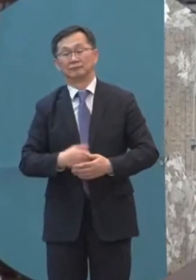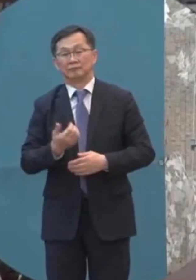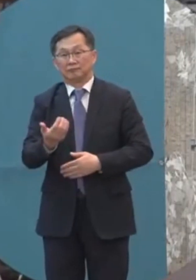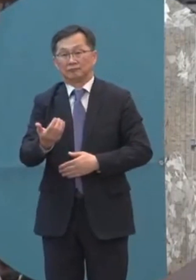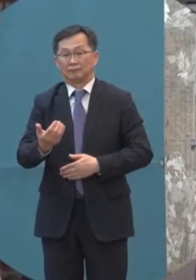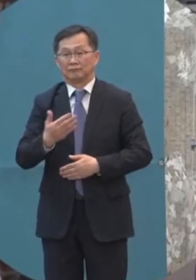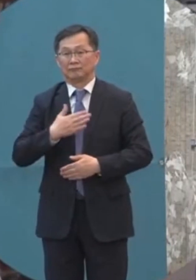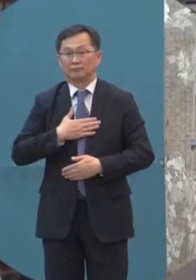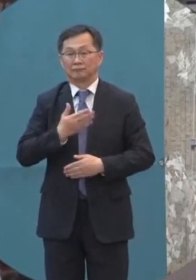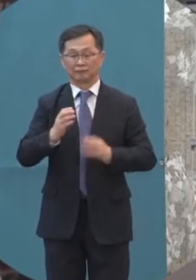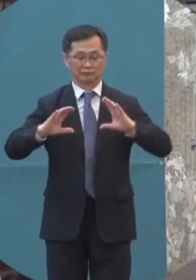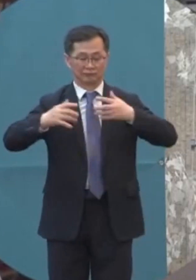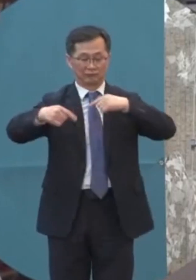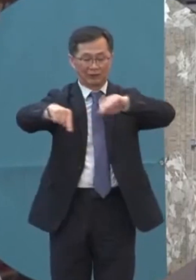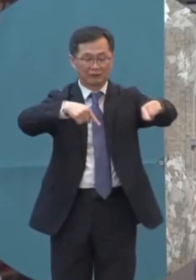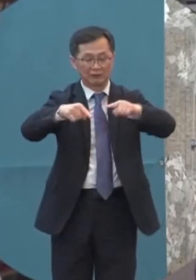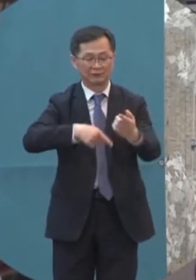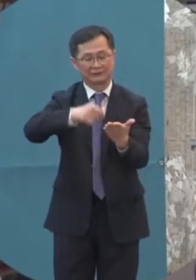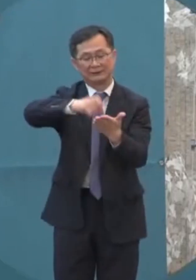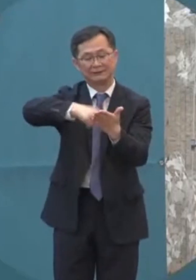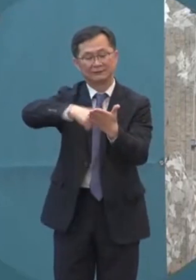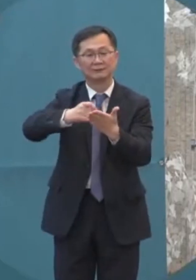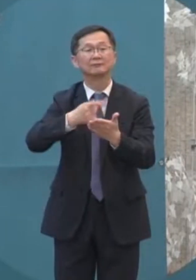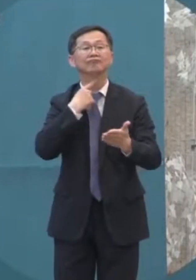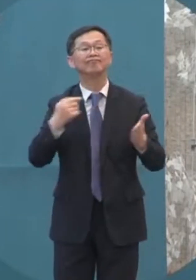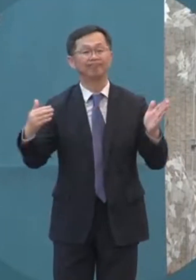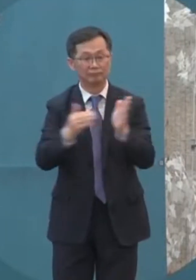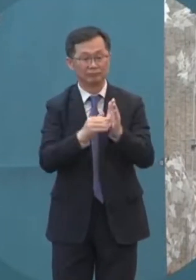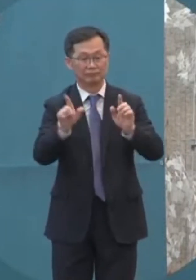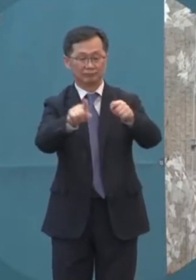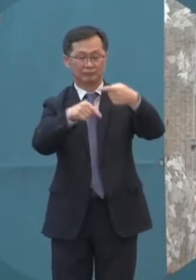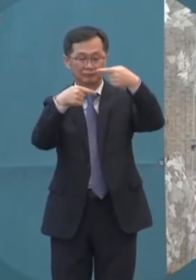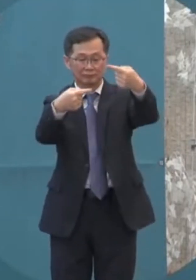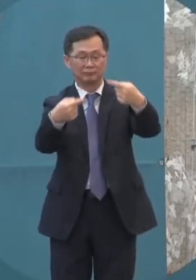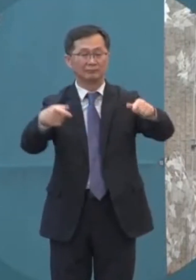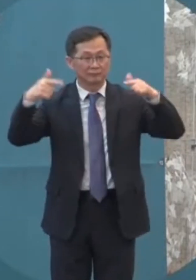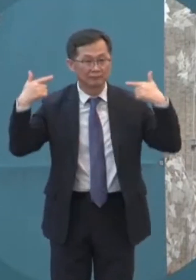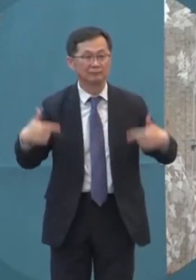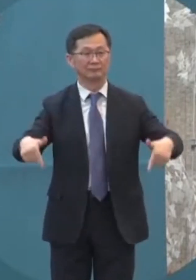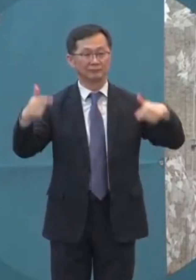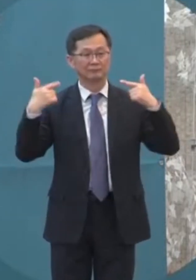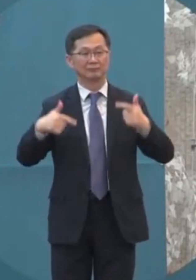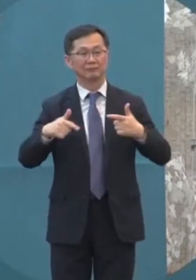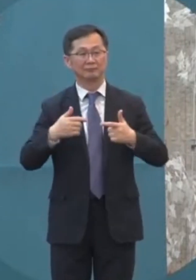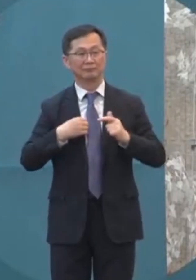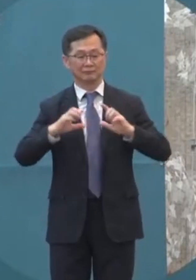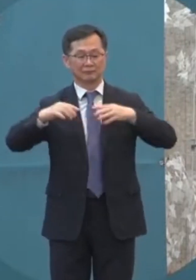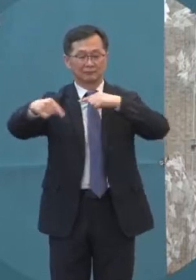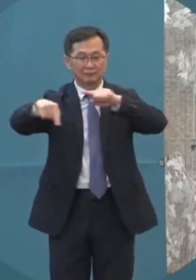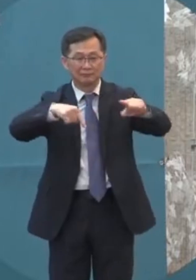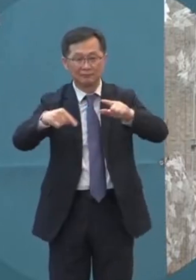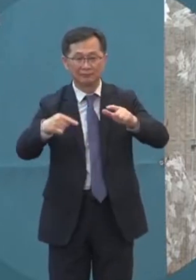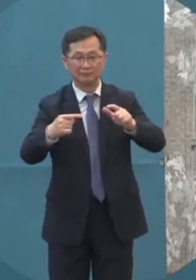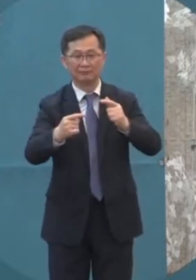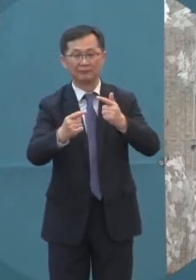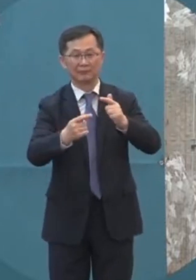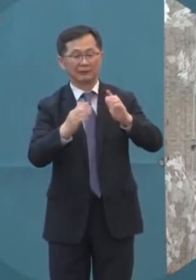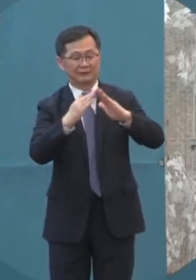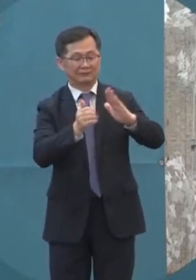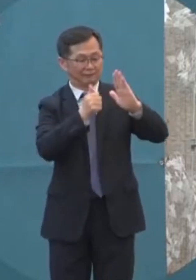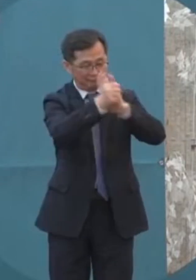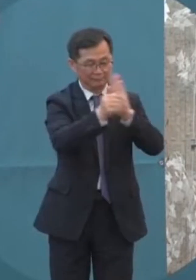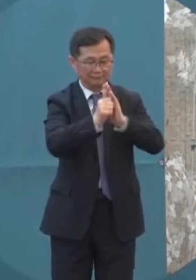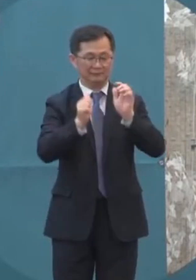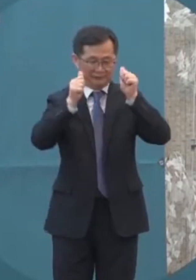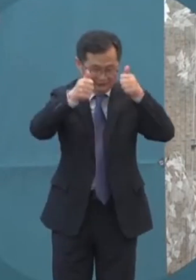제가 정치부 기자 하던 시절에 1월 1일이면 늘 정치 지도자들 댁을 가서